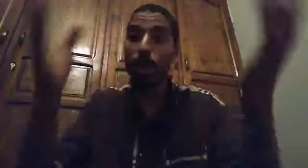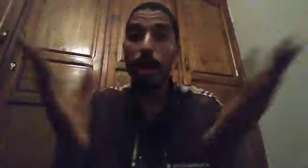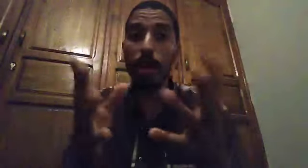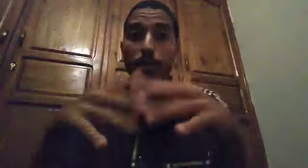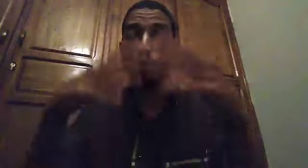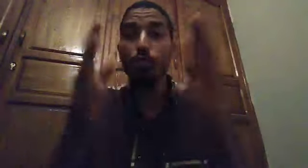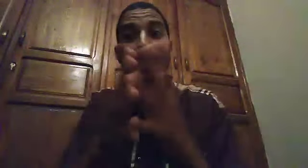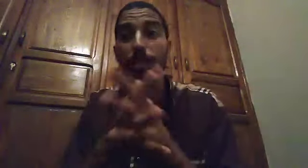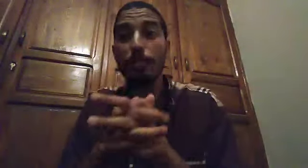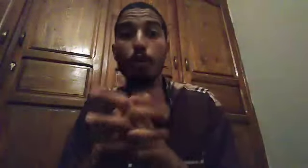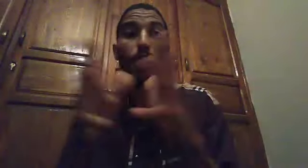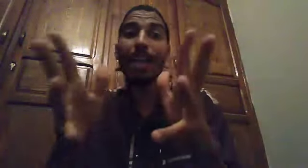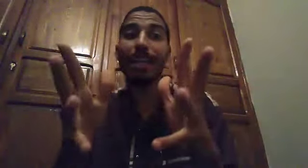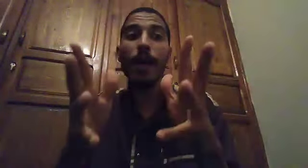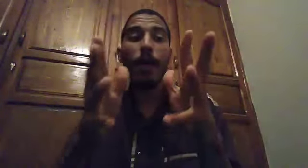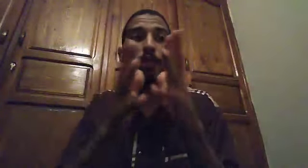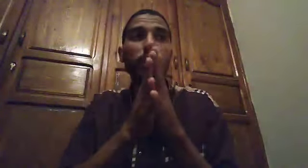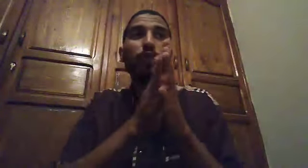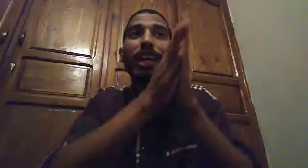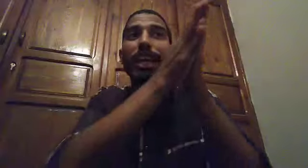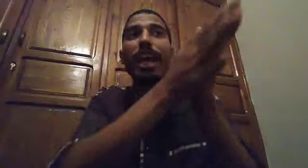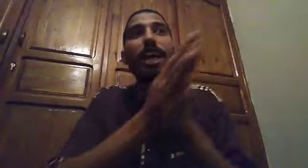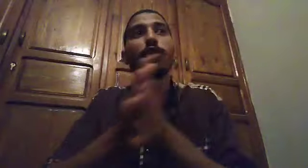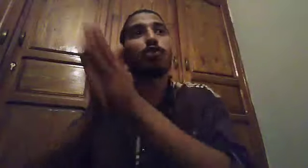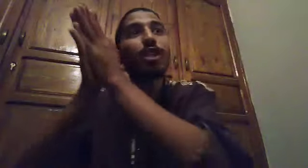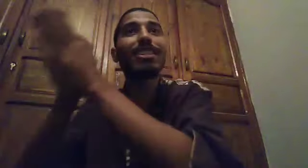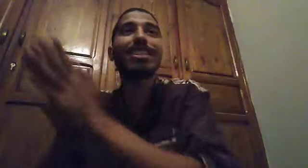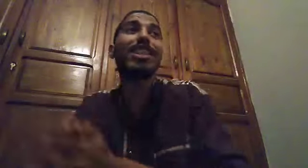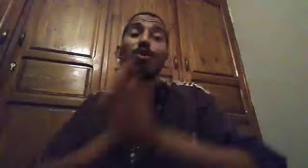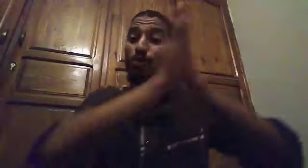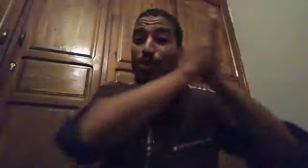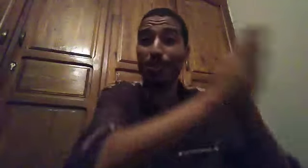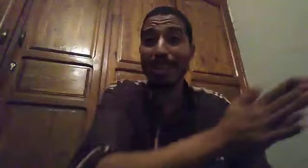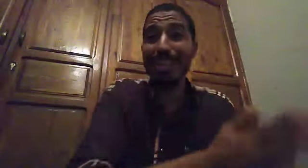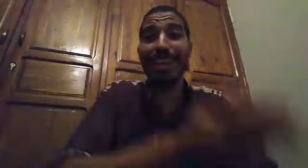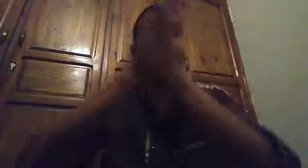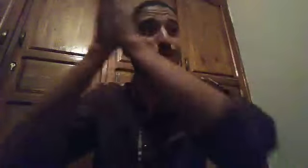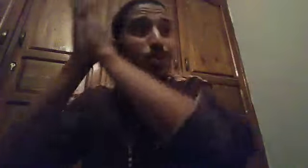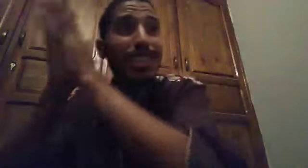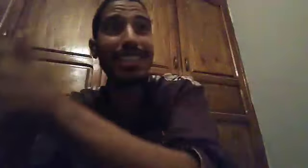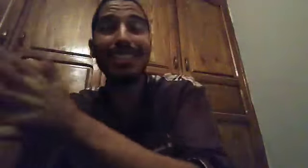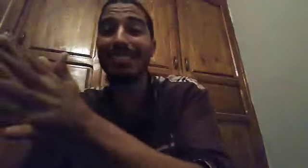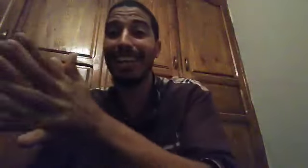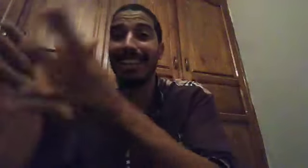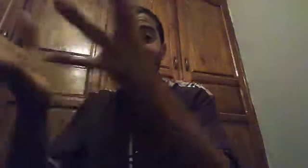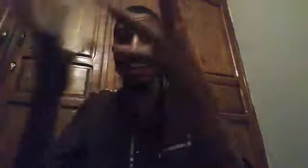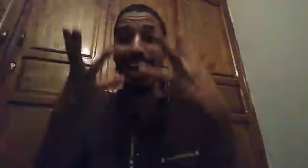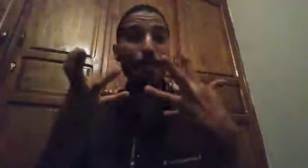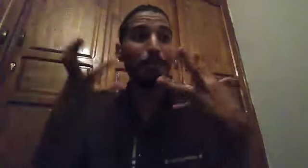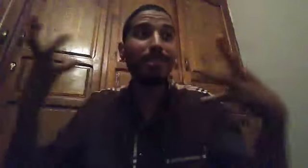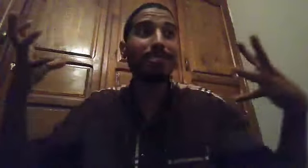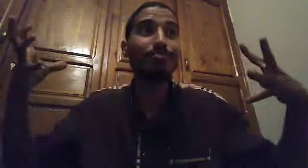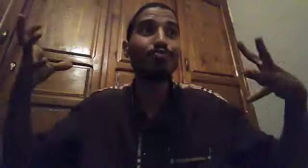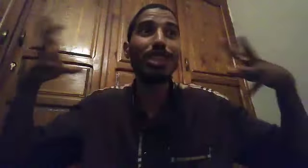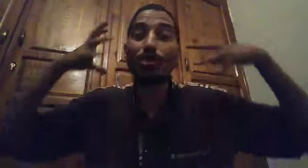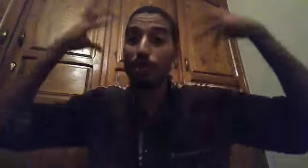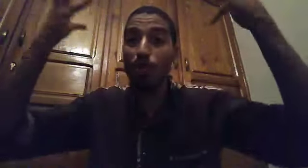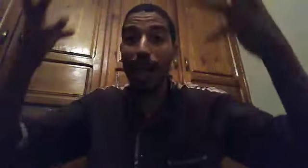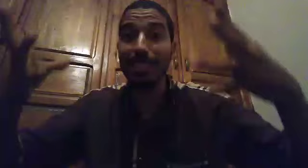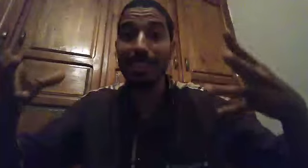بالاحرى بالمجمل دي بول، ولكن فاش كتشوف ان نهائي وشكون يسجل لك وشكون يجيب لك الكاس وشكون يعطيك لقب سنين وانت متعطيش